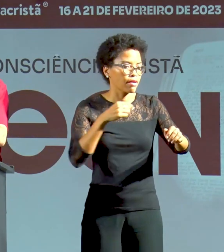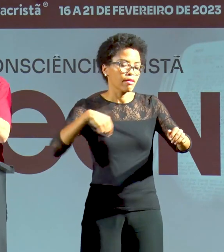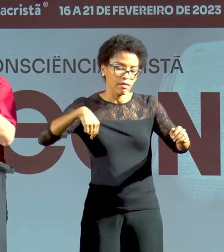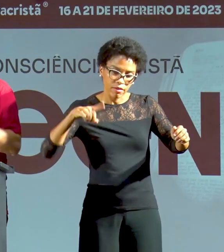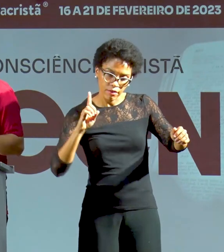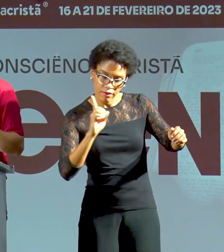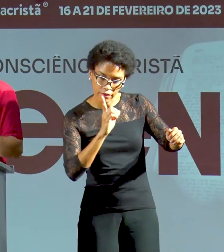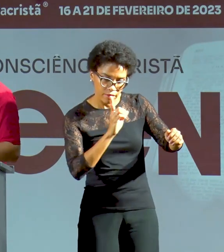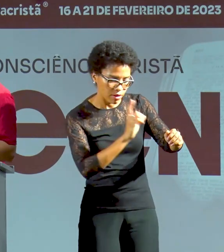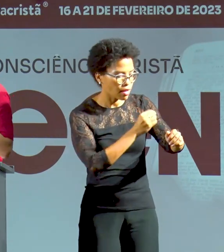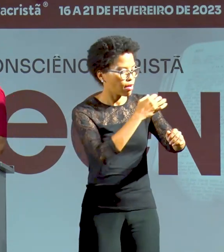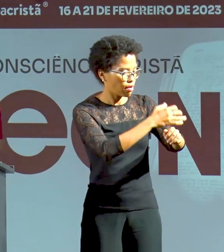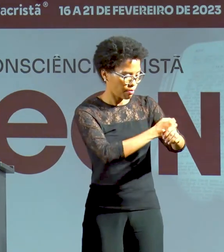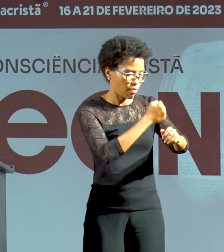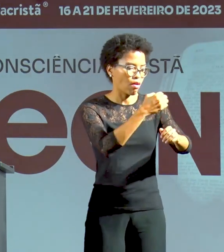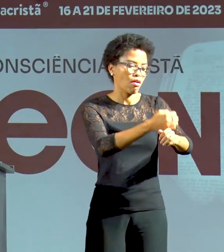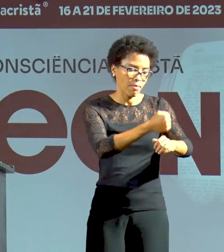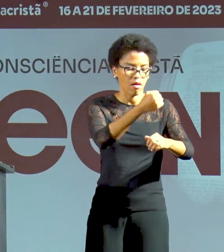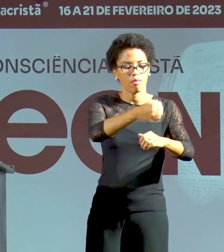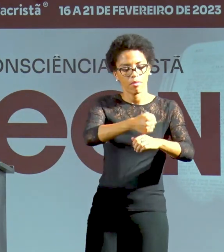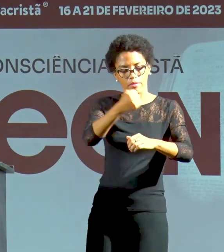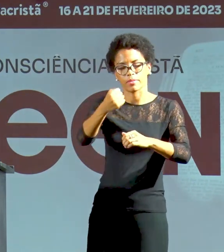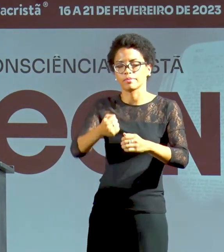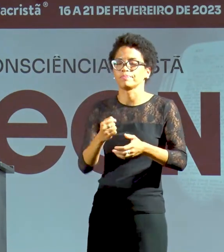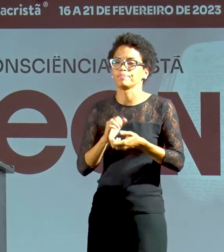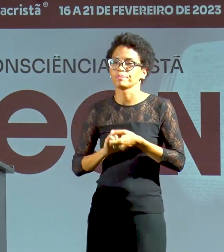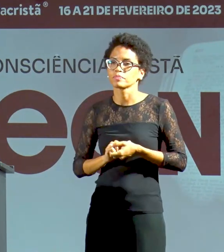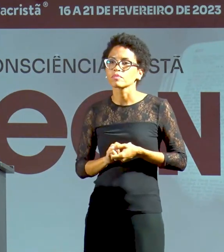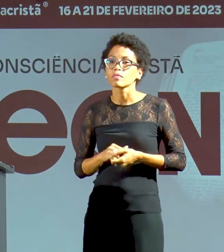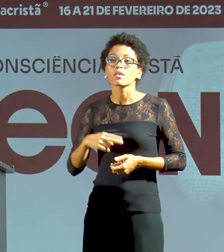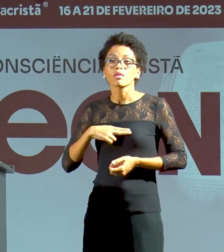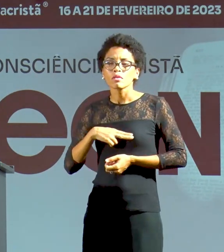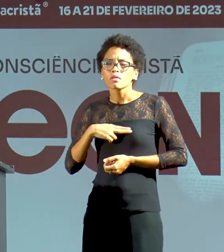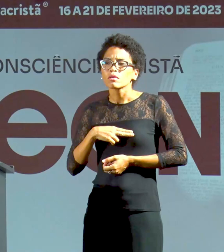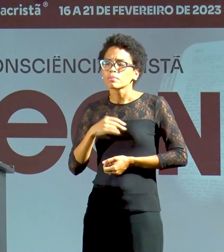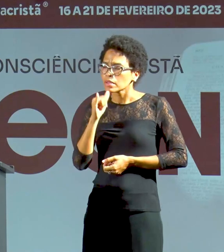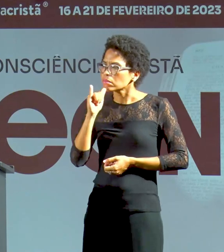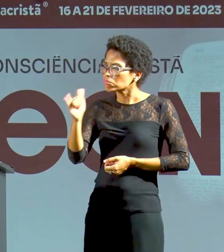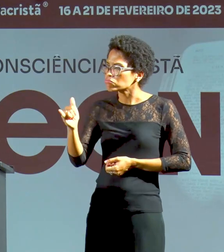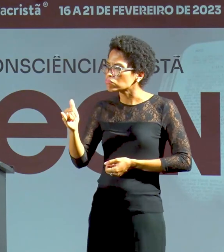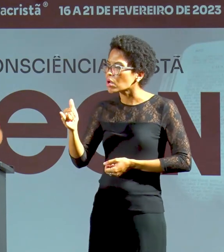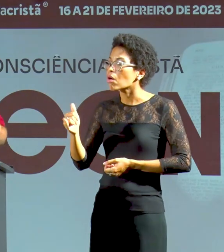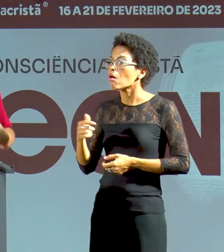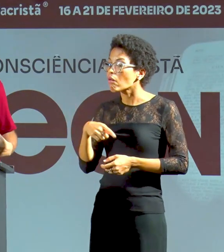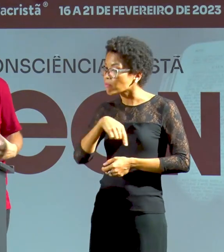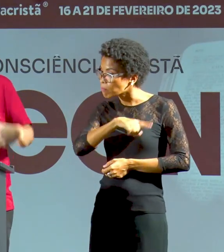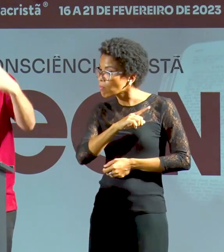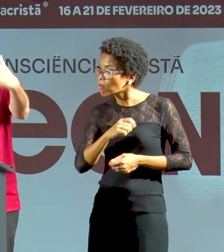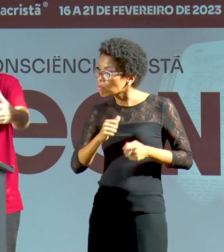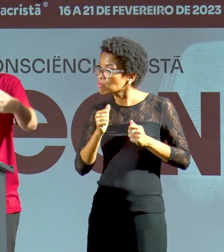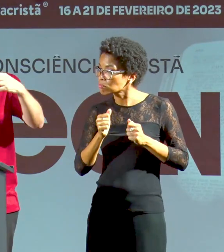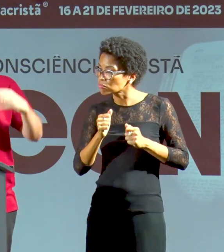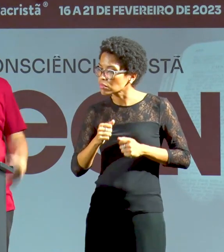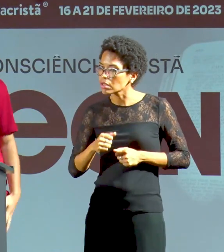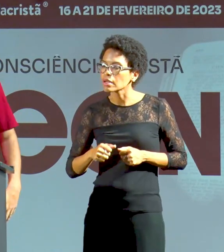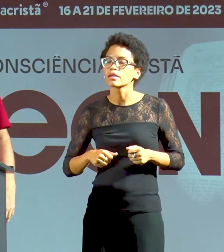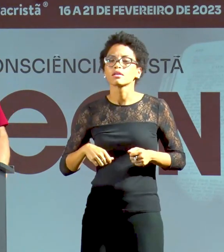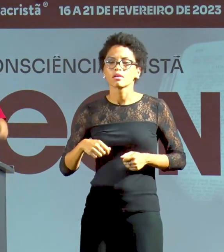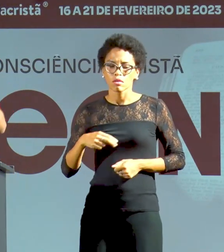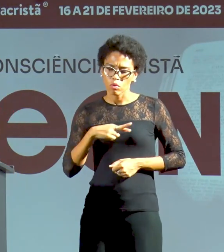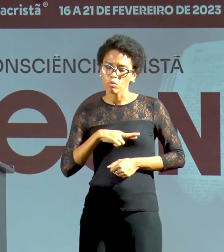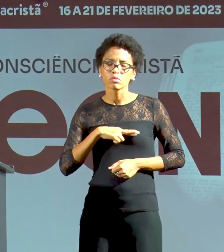ter aquilo como forma de sobrevivência Noemi certamente Conta isso para Rute e Rute Então vai fazer o quê Vai trabalhar